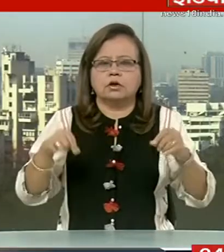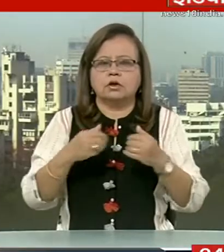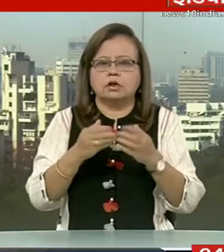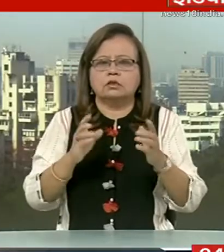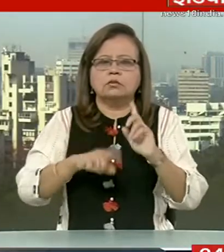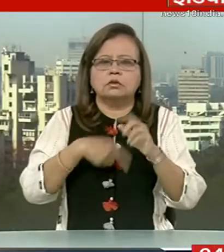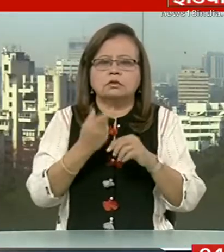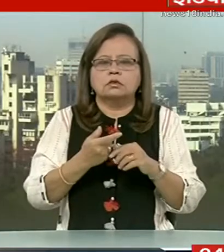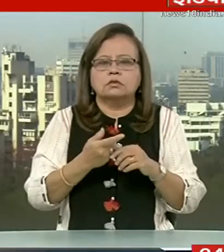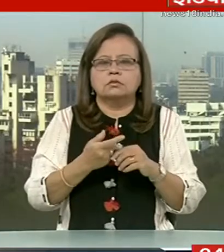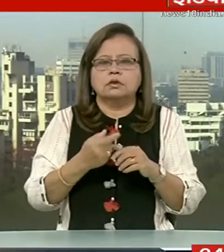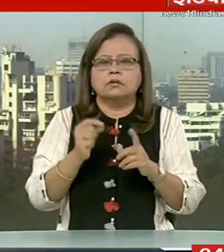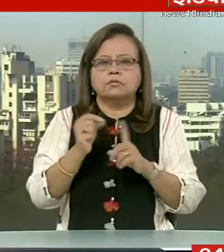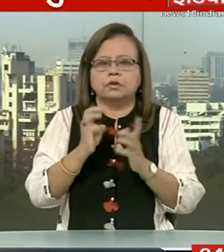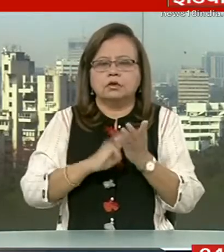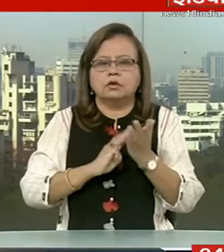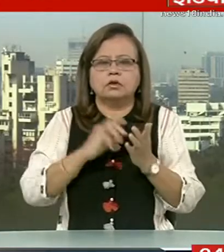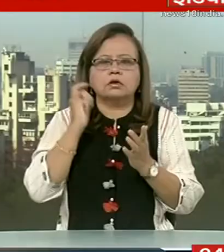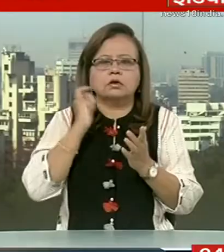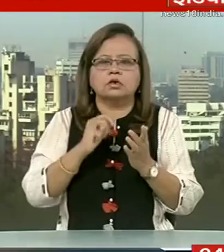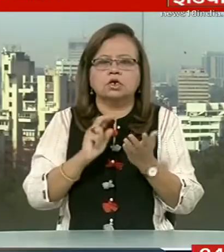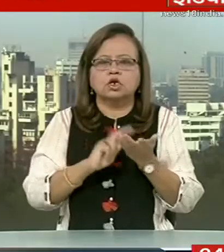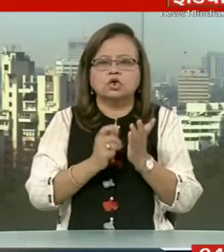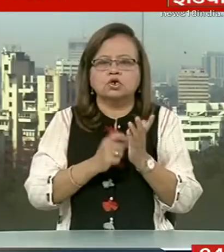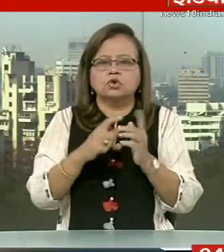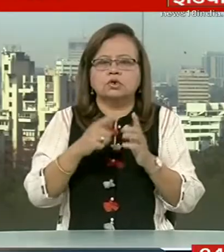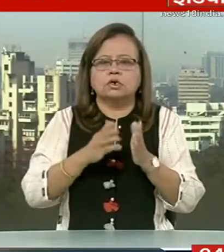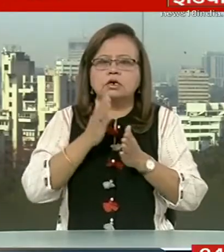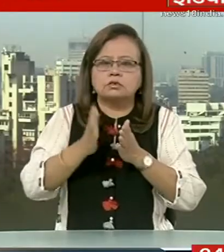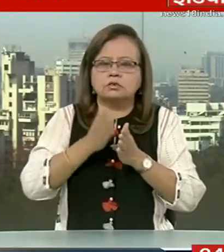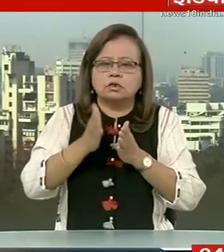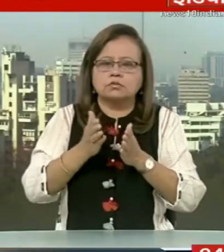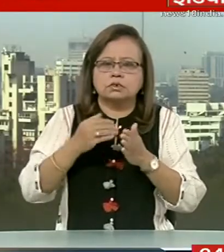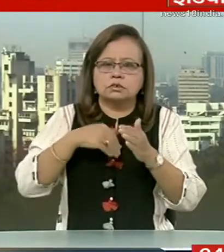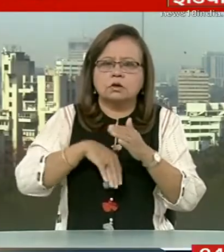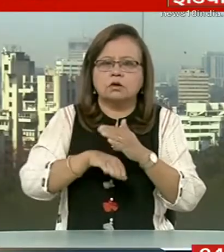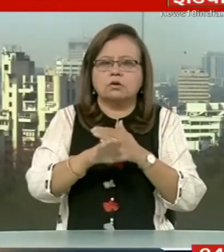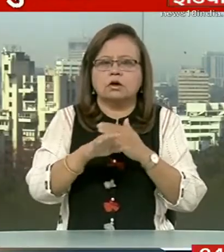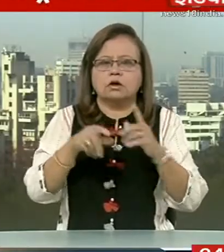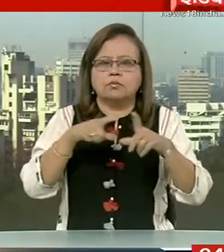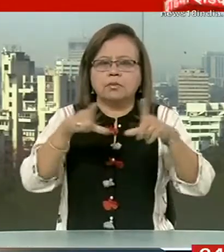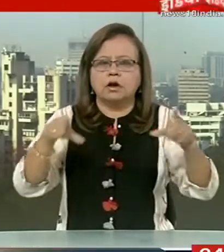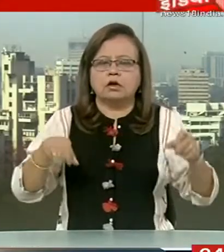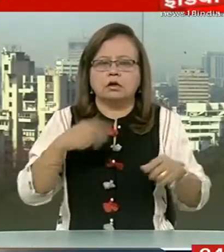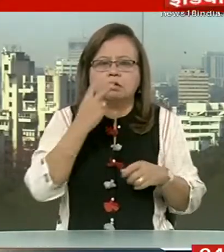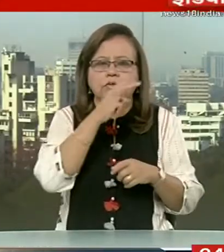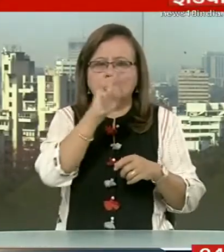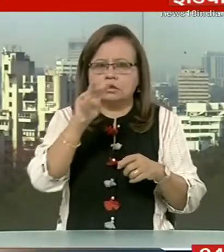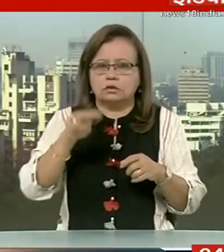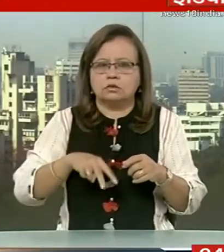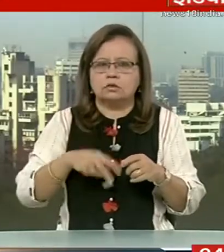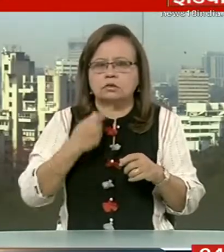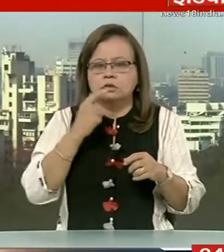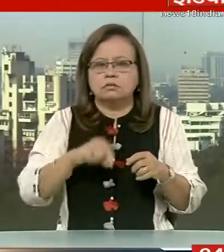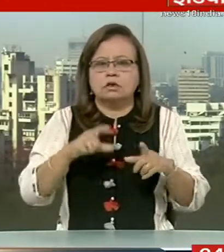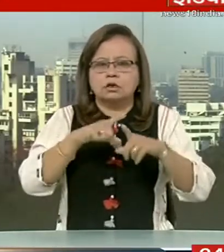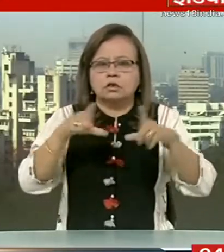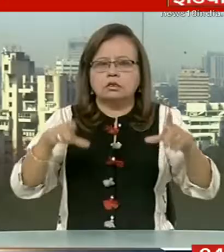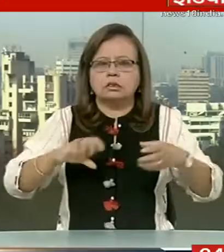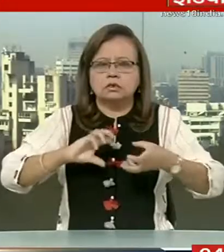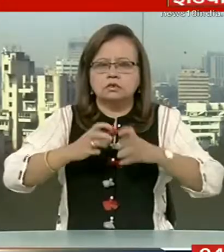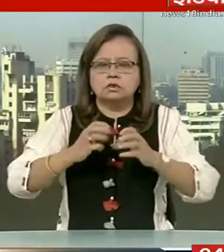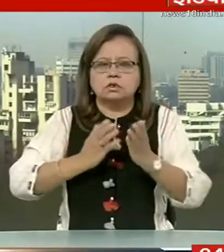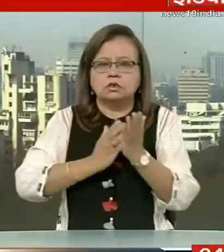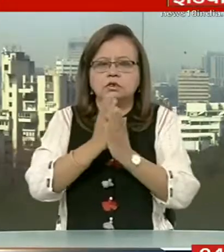का उद्घाटन करने के बाद प्रधानमंत्री नरेंद्र मोदी न्यू ट्रेन में सवार होकर पार्क का उन्होंने दौरा किया दरअसल यह